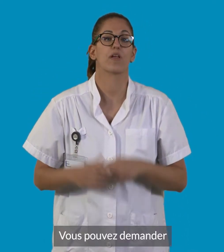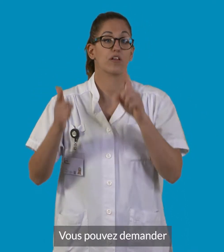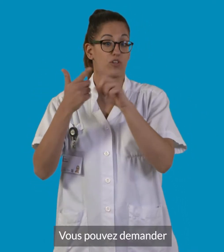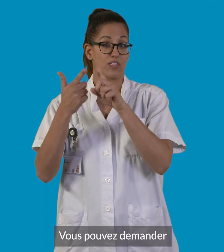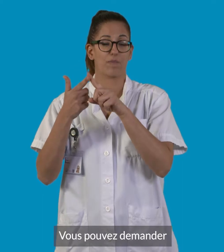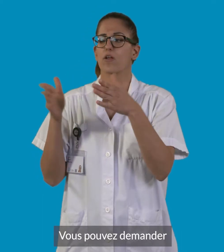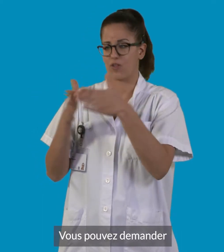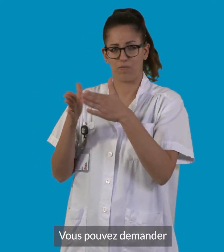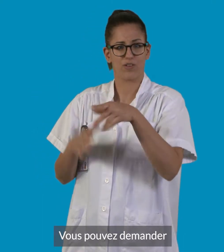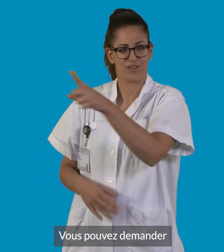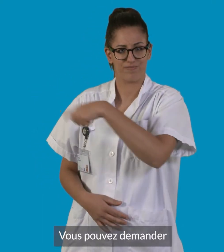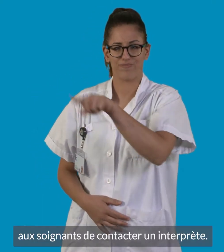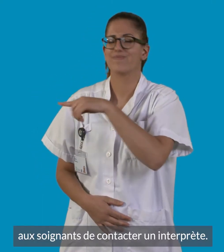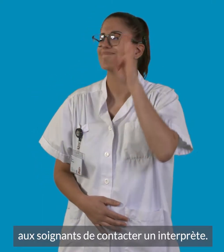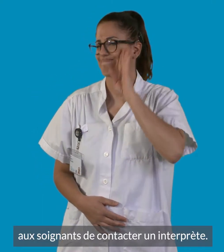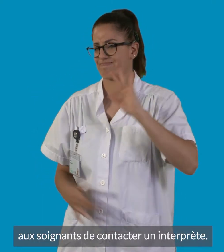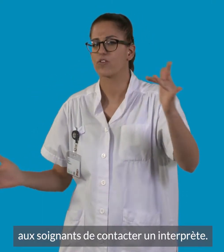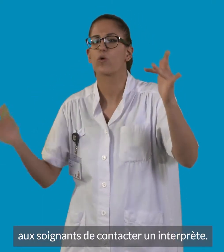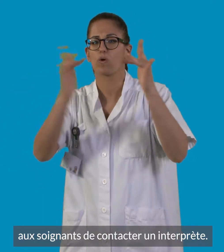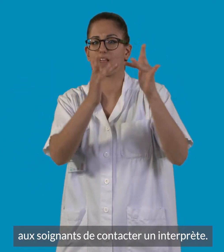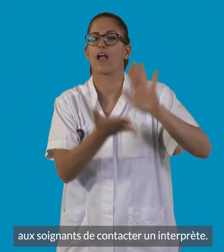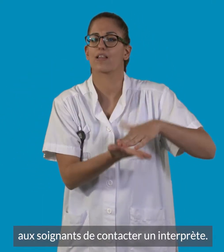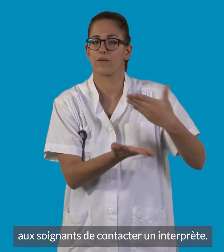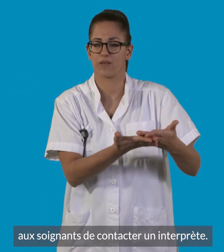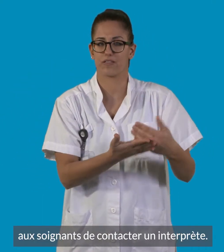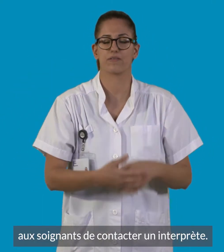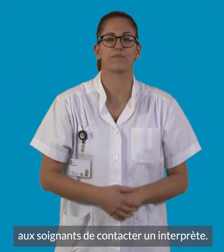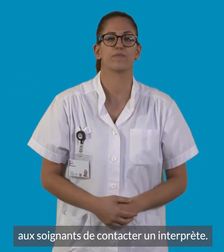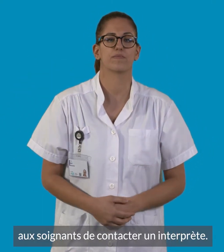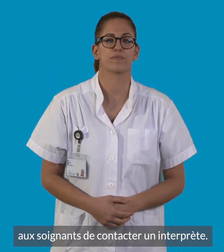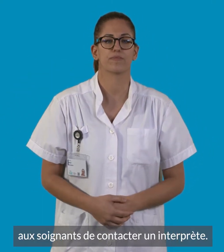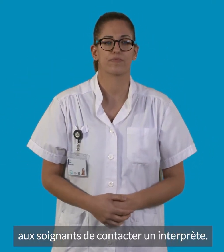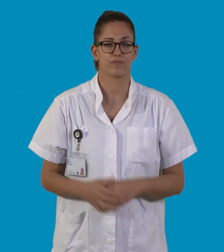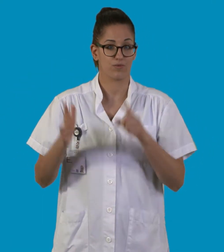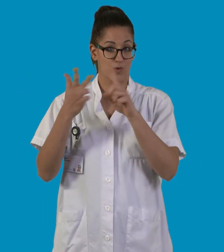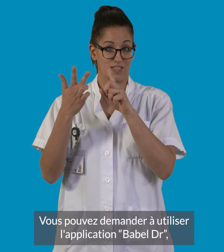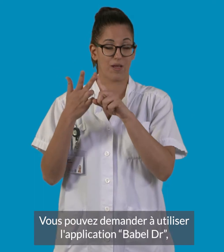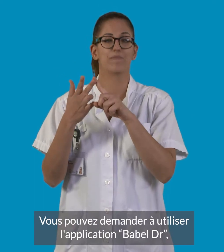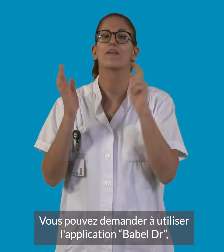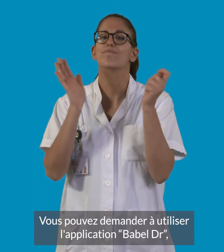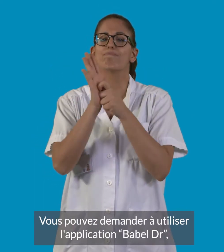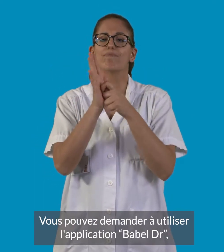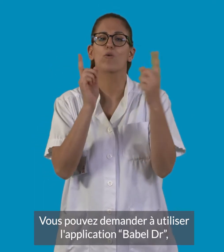Vous pouvez demander aux soignants de contacter un interprète. Vous pouvez